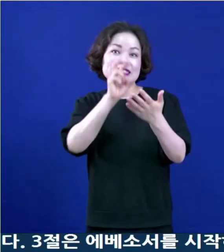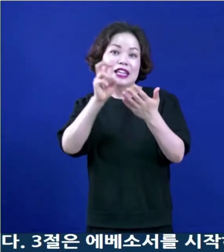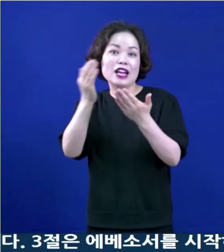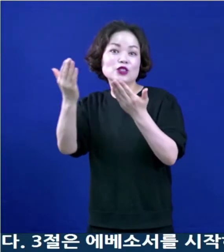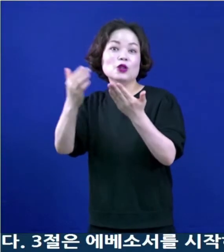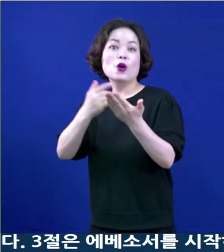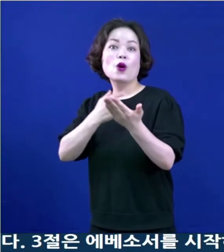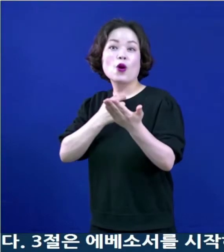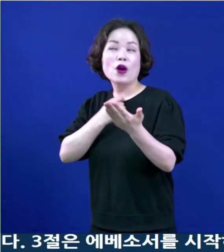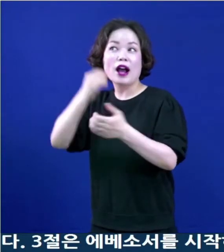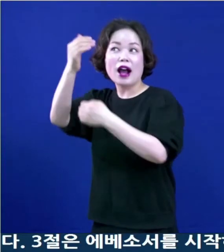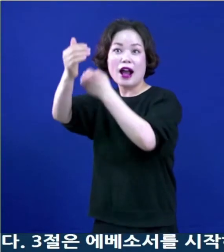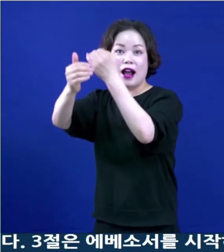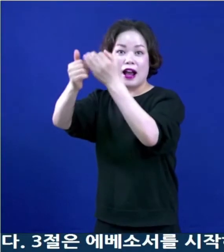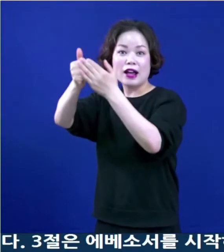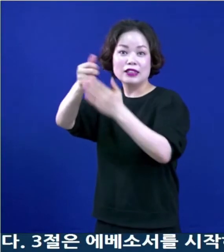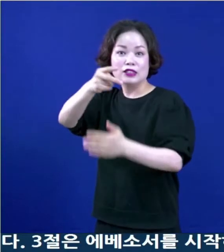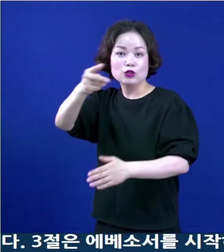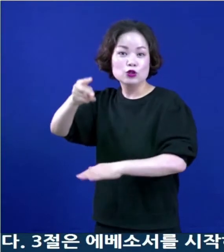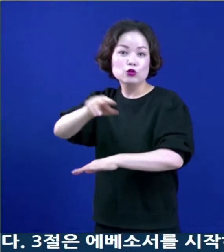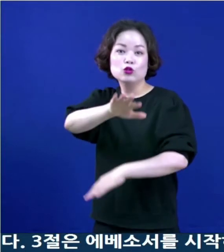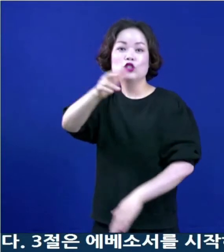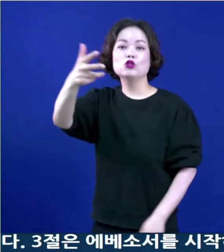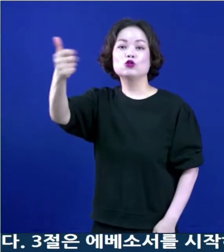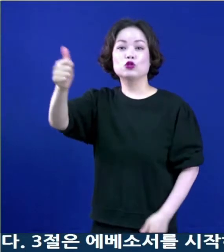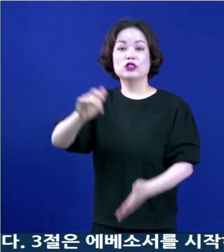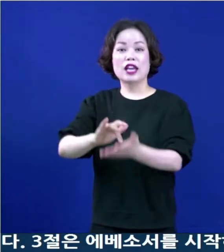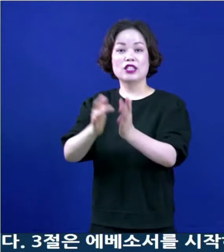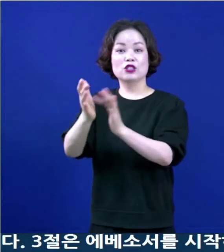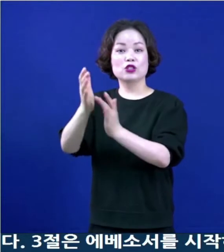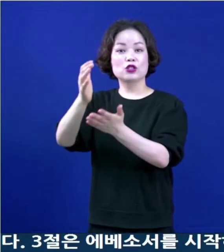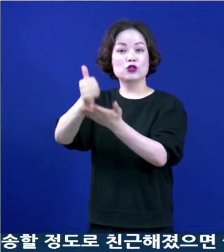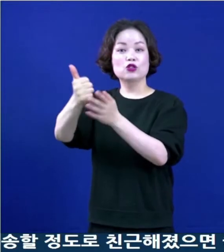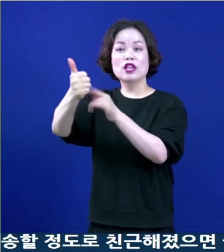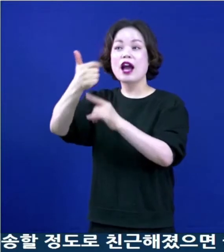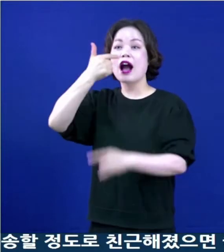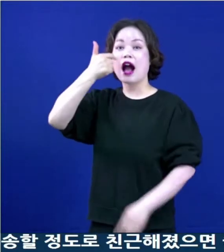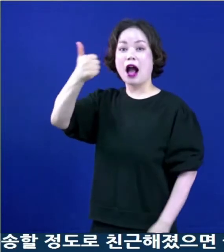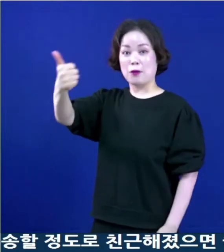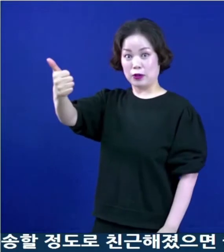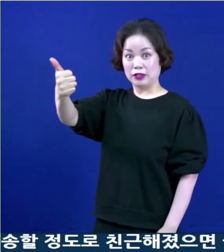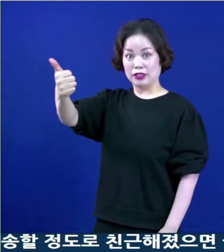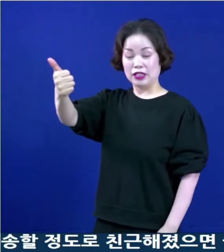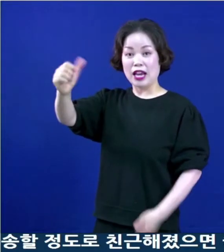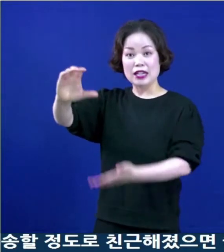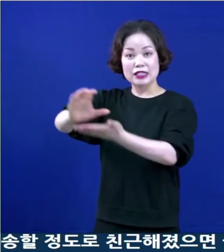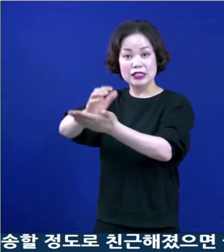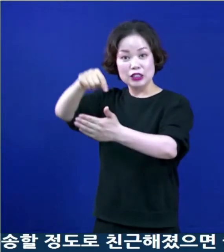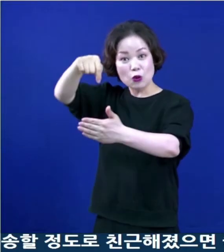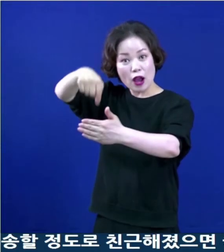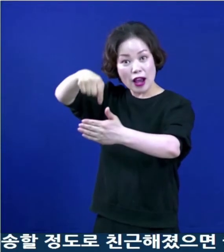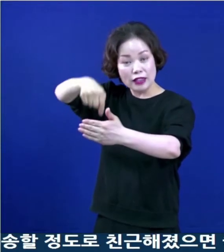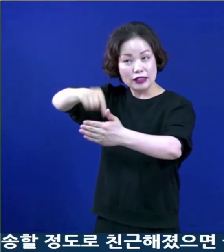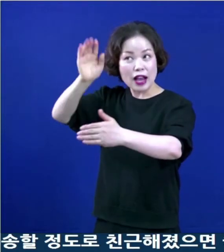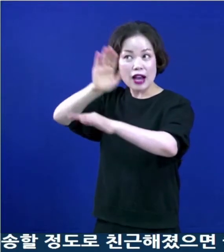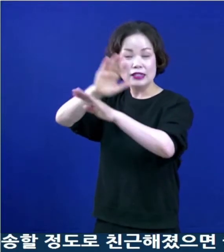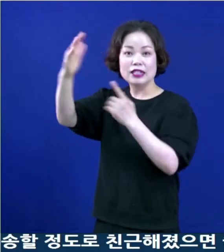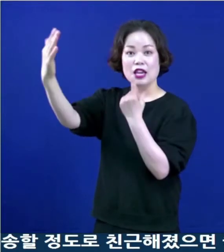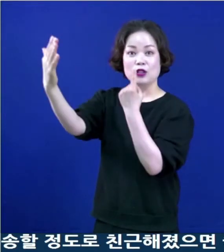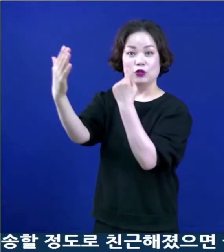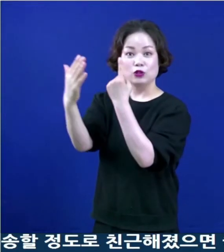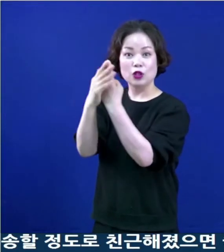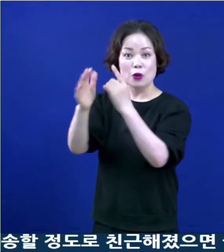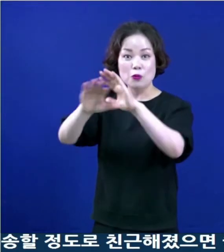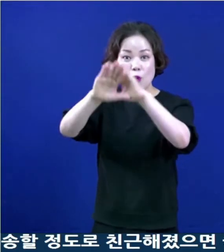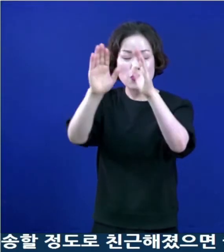찬송하리로다. 하나님 곧 우리 주 예수 그리스도의 아버지께서 그리스도 안에서 하늘에 속한